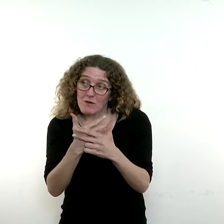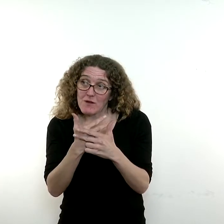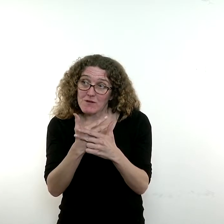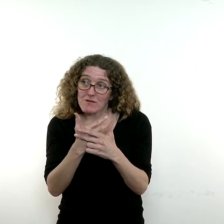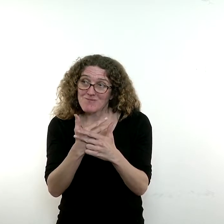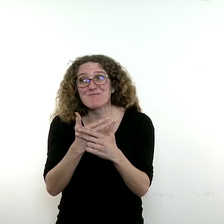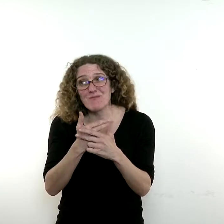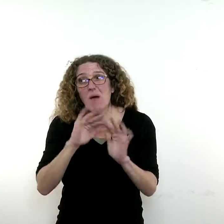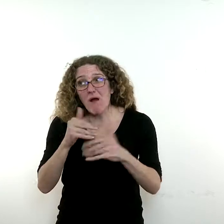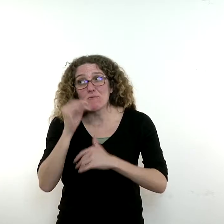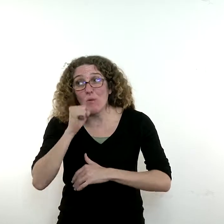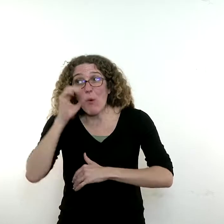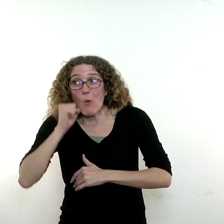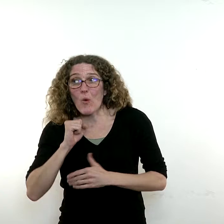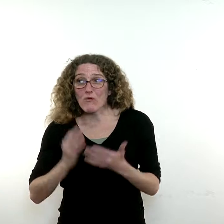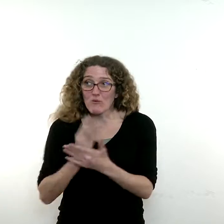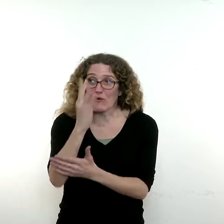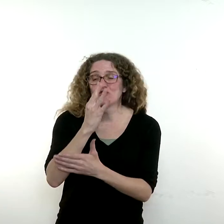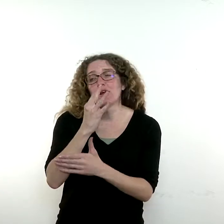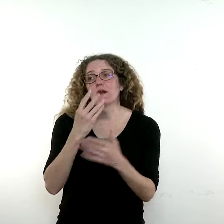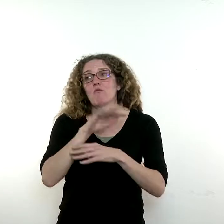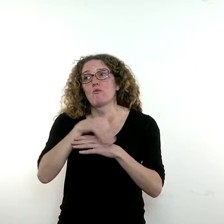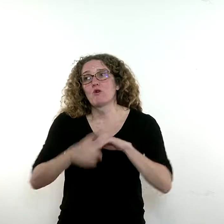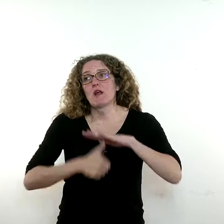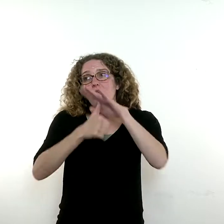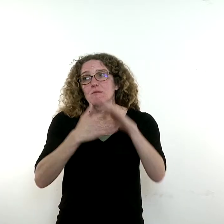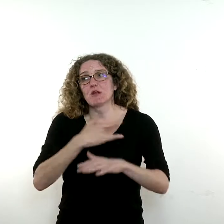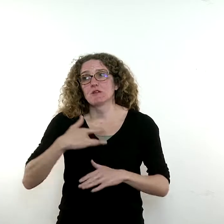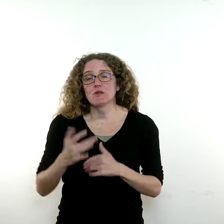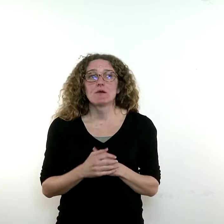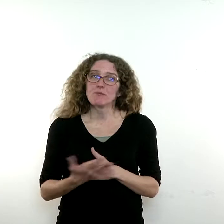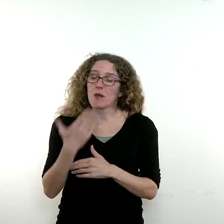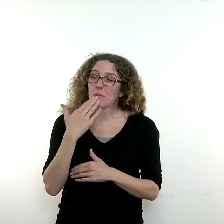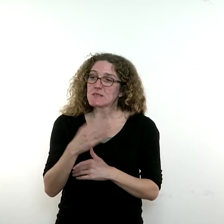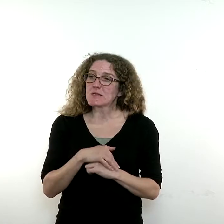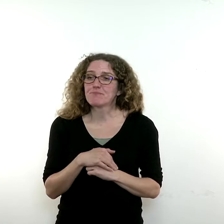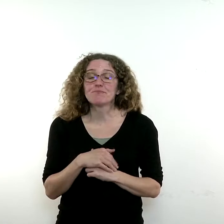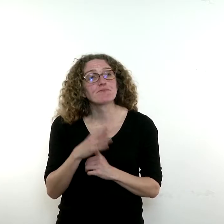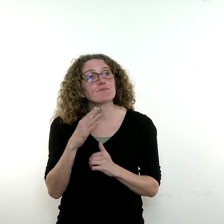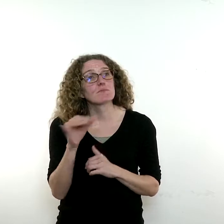Je vous remercie. Merci Madame Mario. Qui demande la parole? Monsieur Cour.